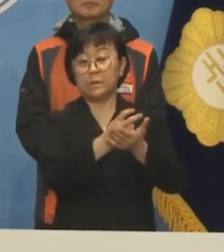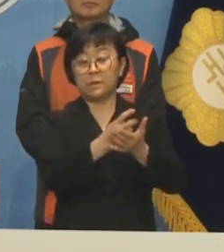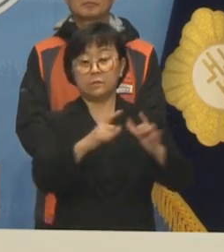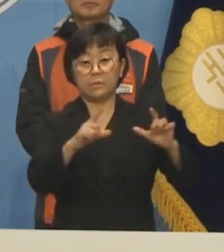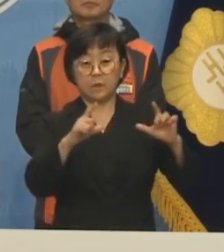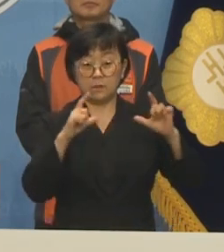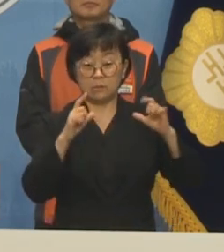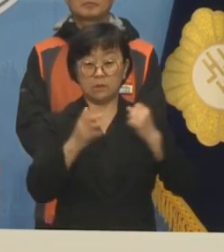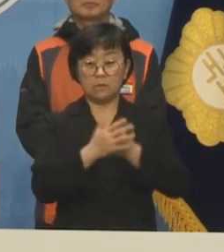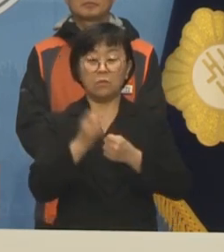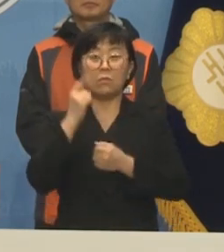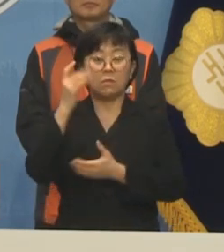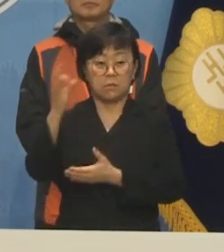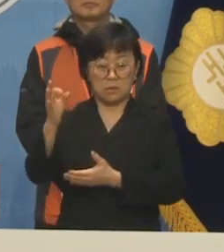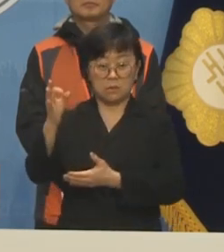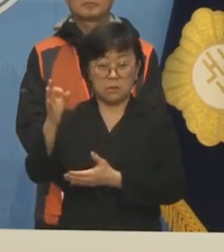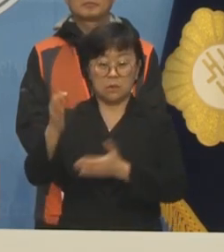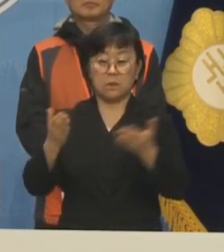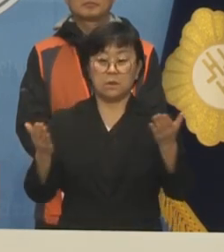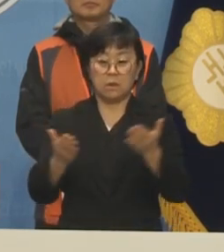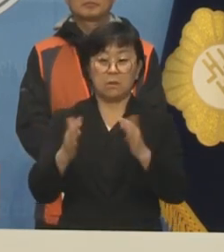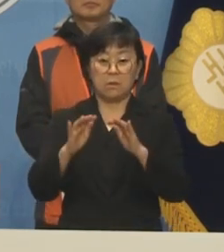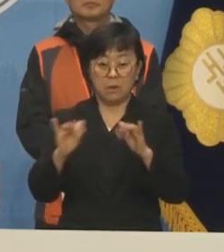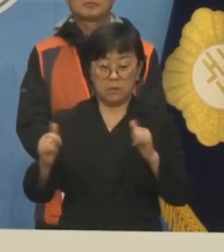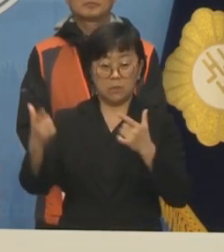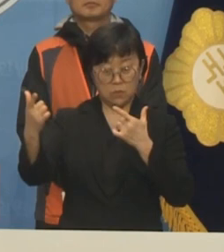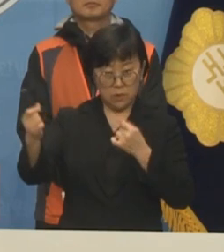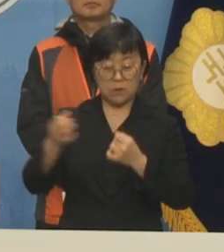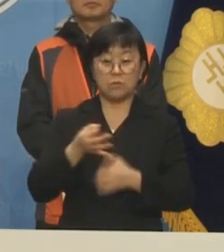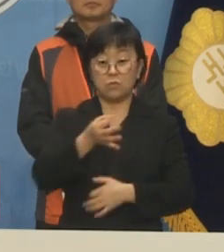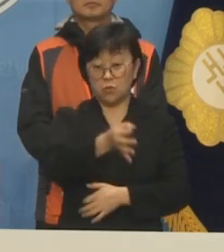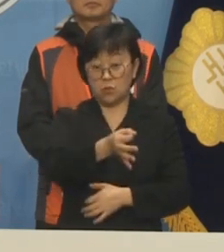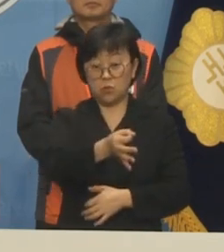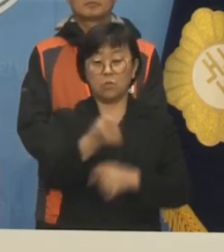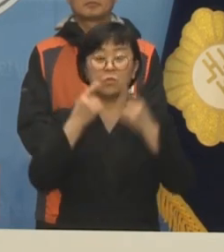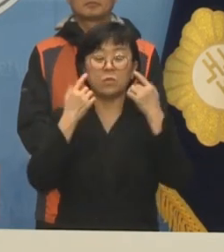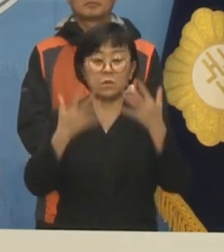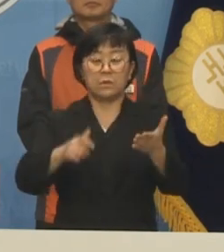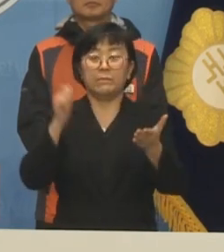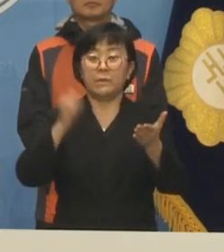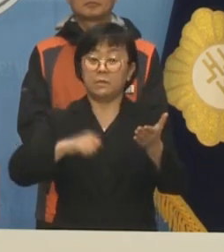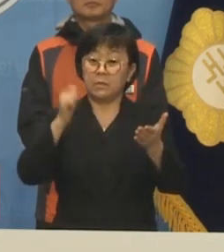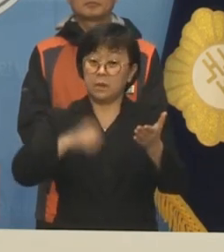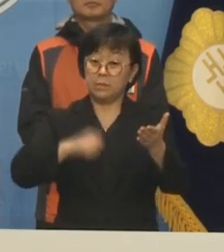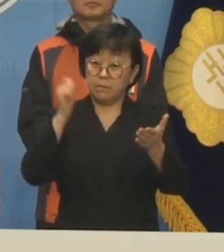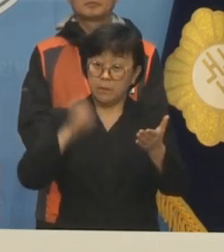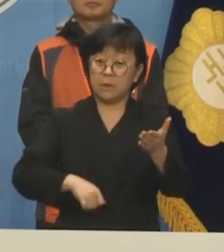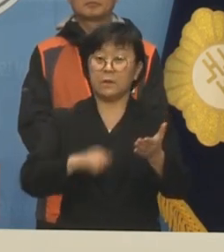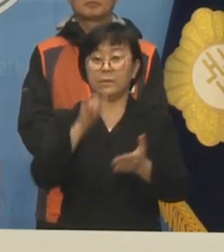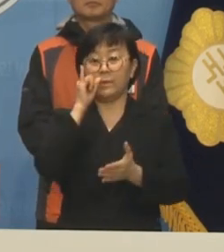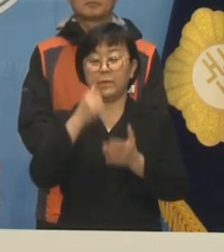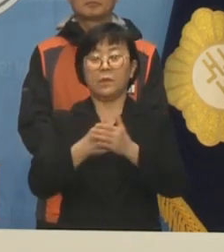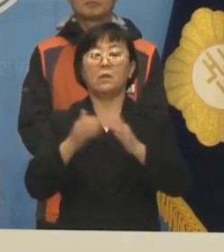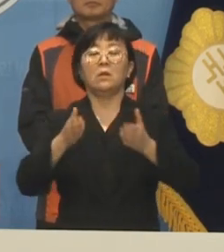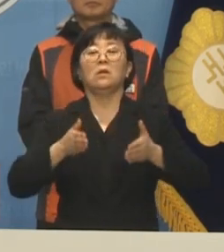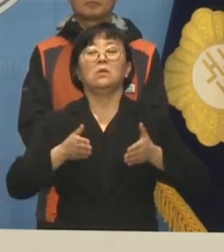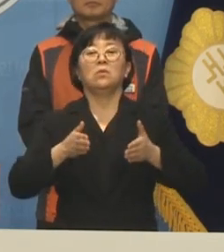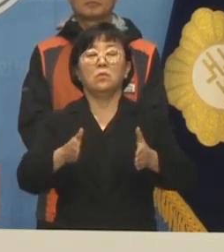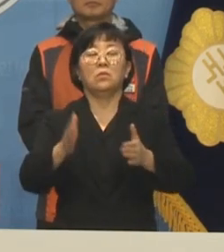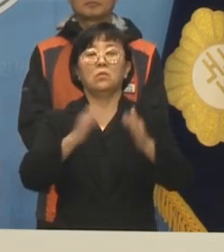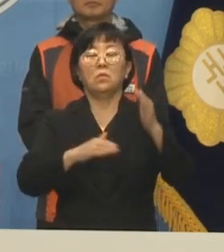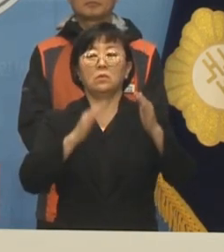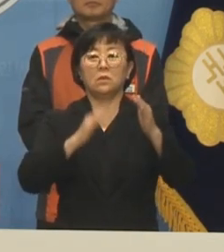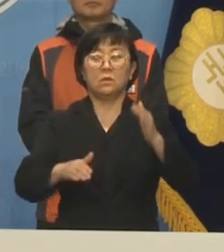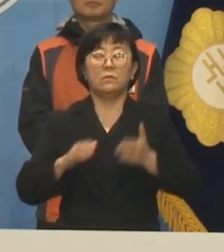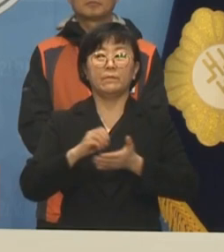임금 관련해서는 실무직 임금으로 지급해라 이렇게 명확한 판결이 났는데도 불구하고 도로공사는